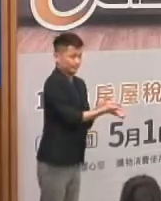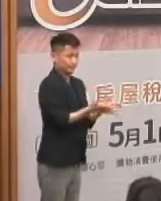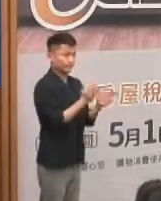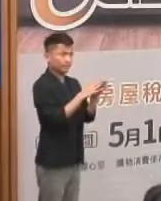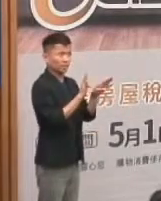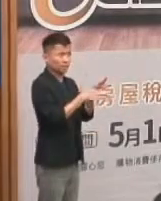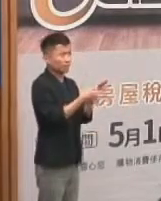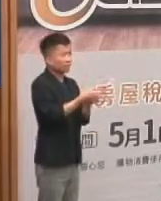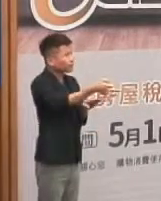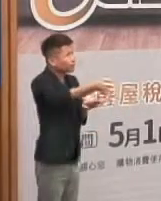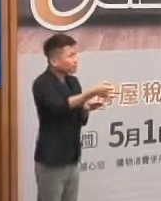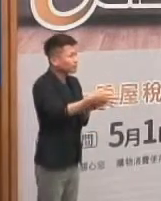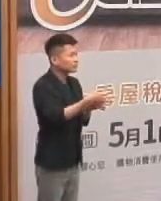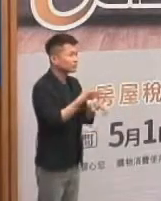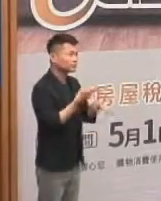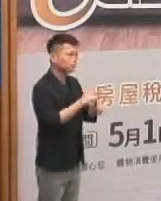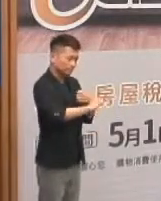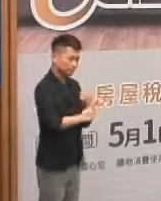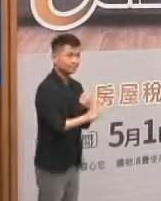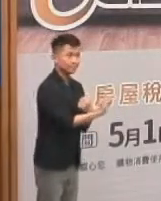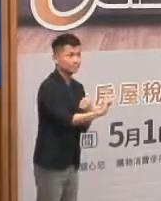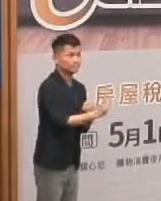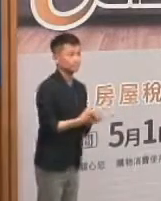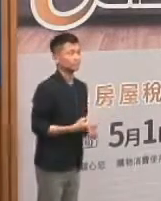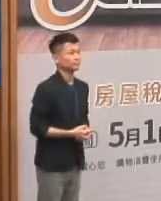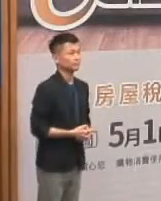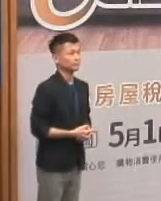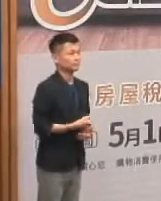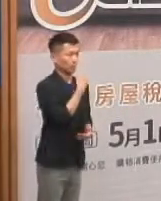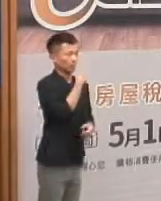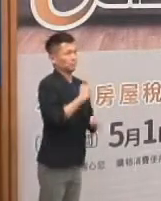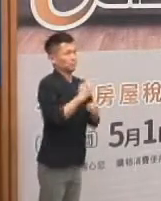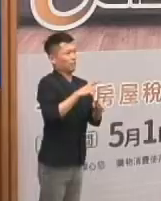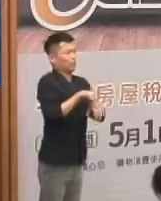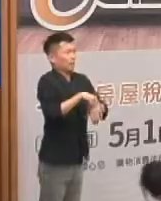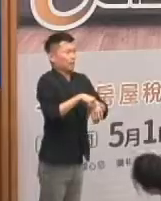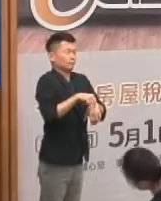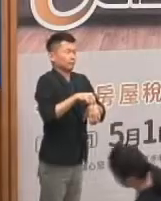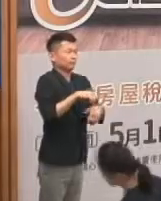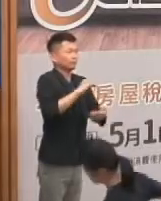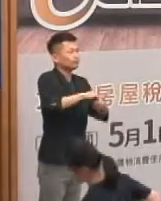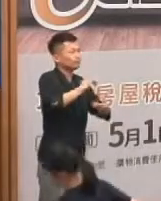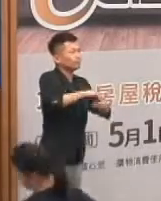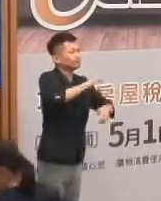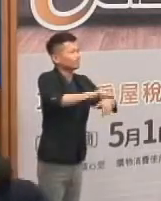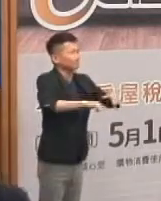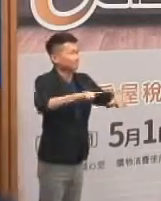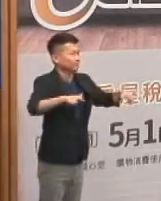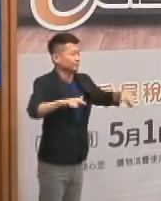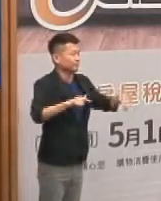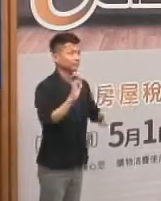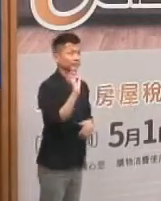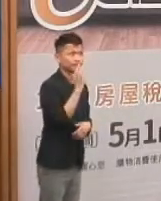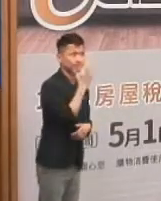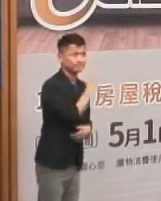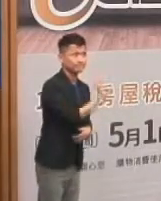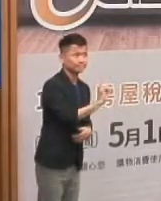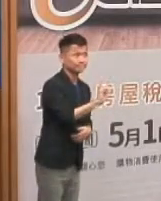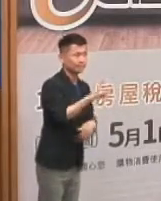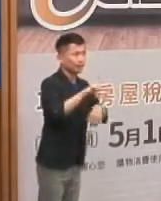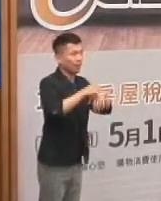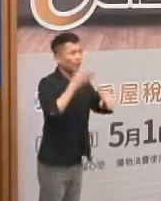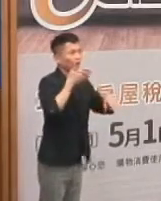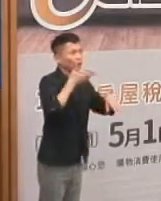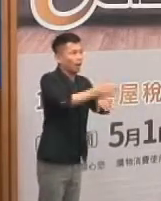房屋税的时候都是用什么方式呢？ 因为我们就是工作时间比较不太固定，所以有时候呢，可能就会过